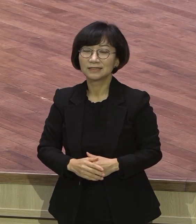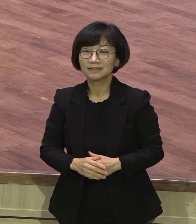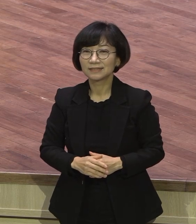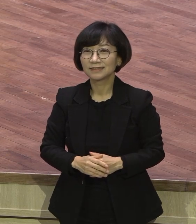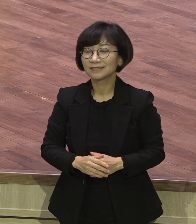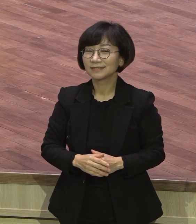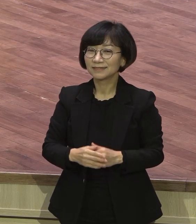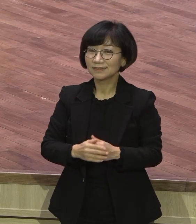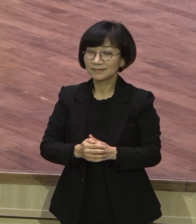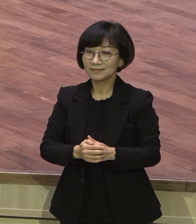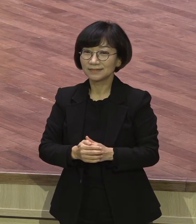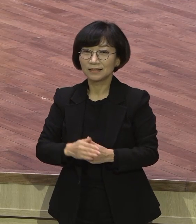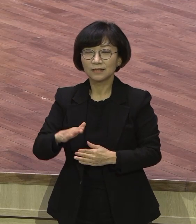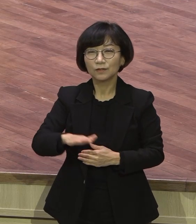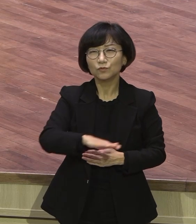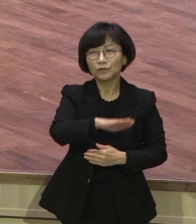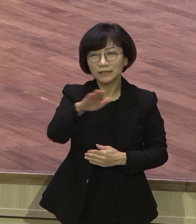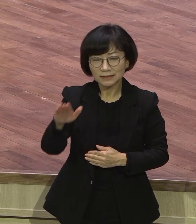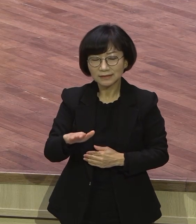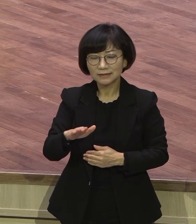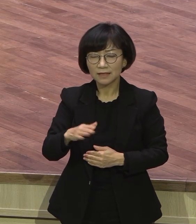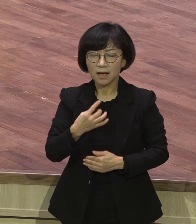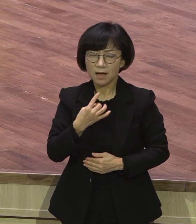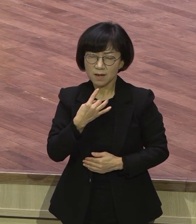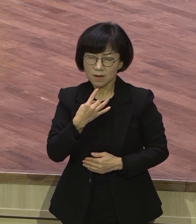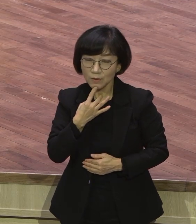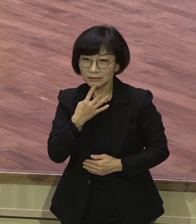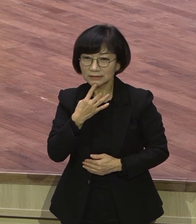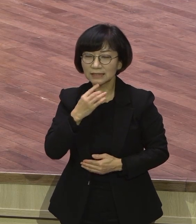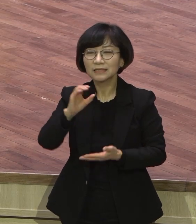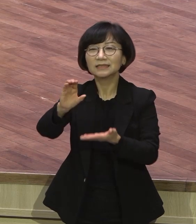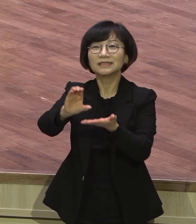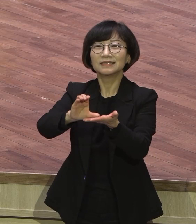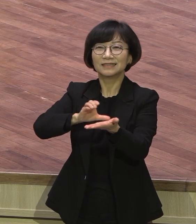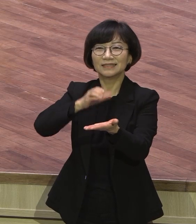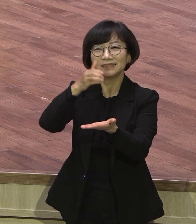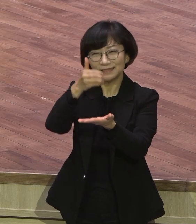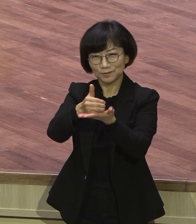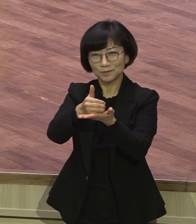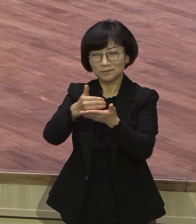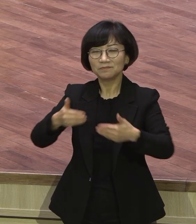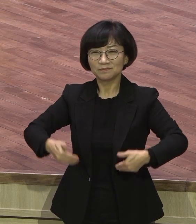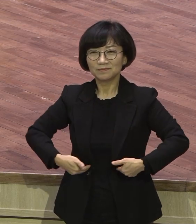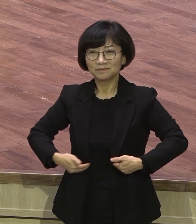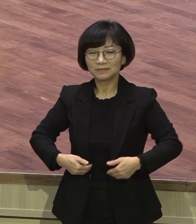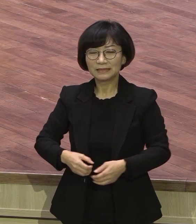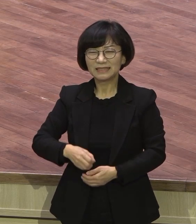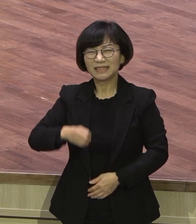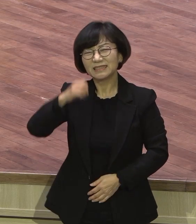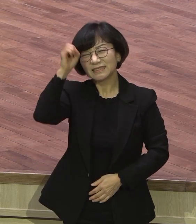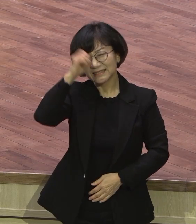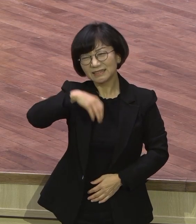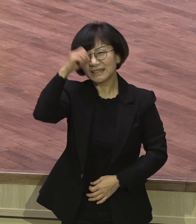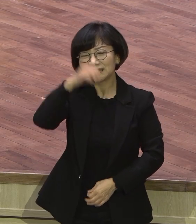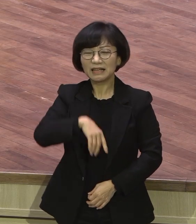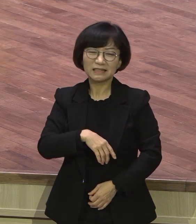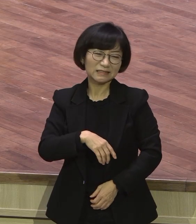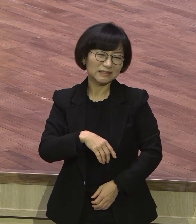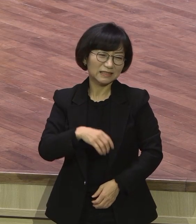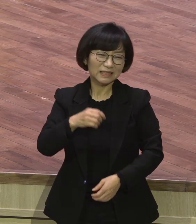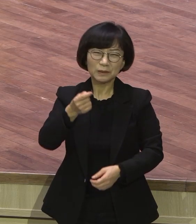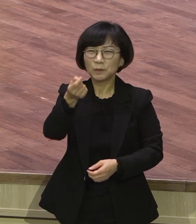오직 그리스도여야 돼요. 대강 그리스도 그냥 빌어먹을 세상 빨리